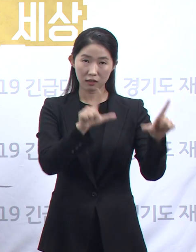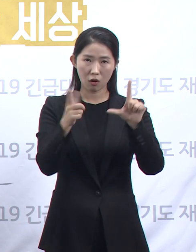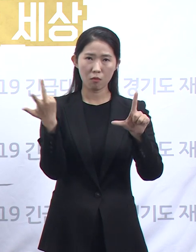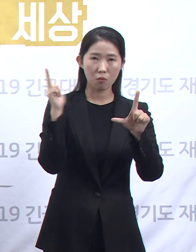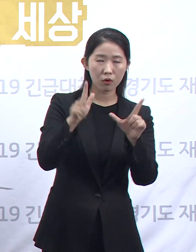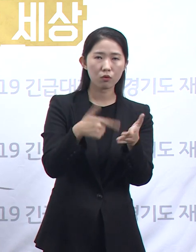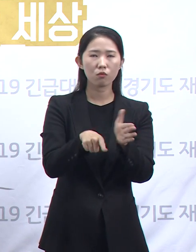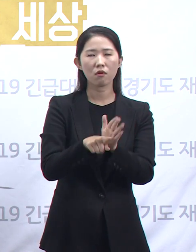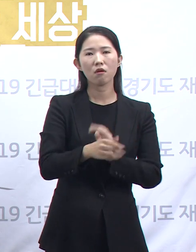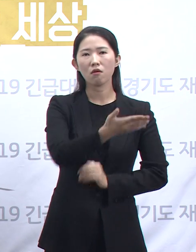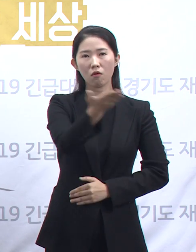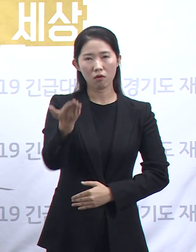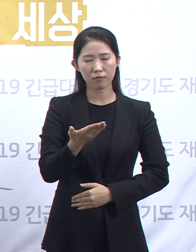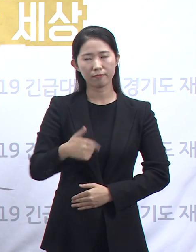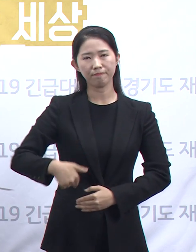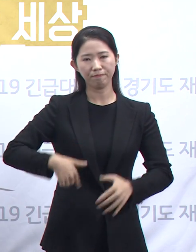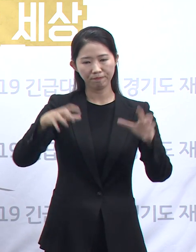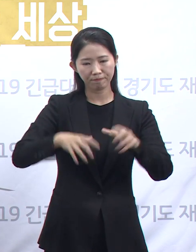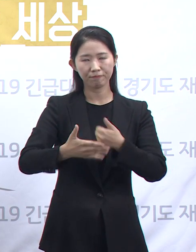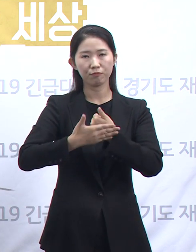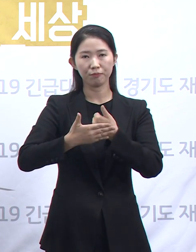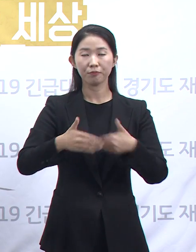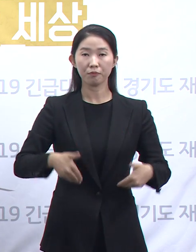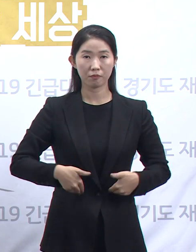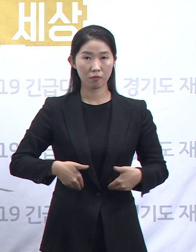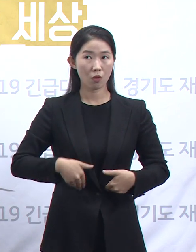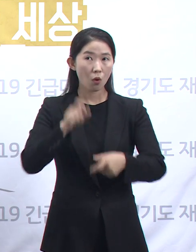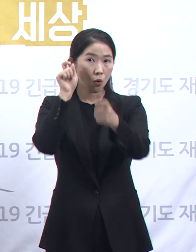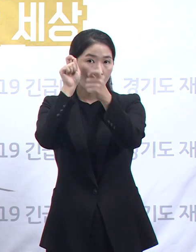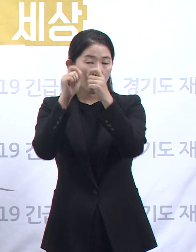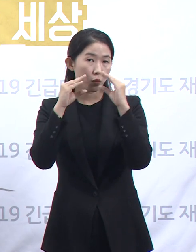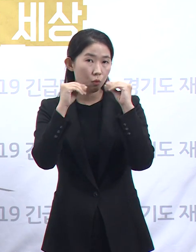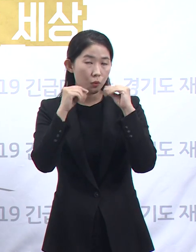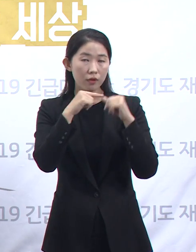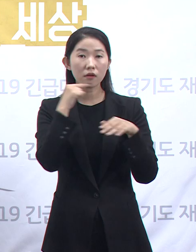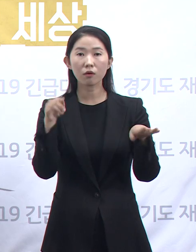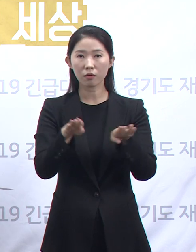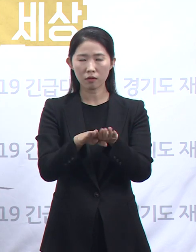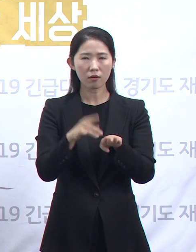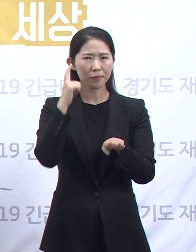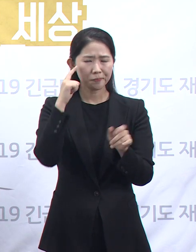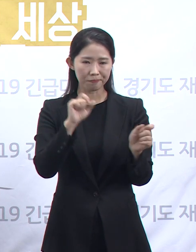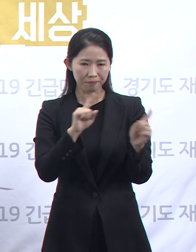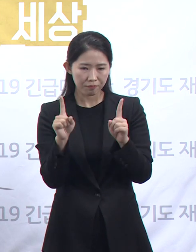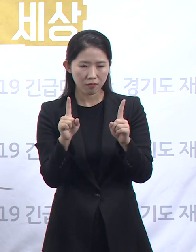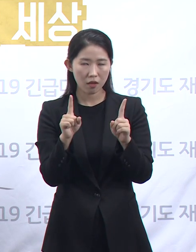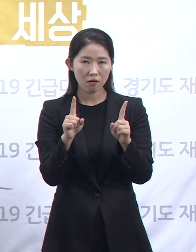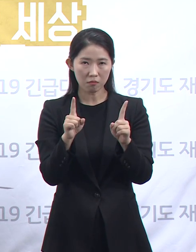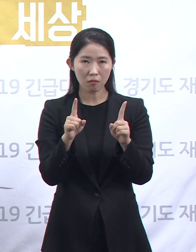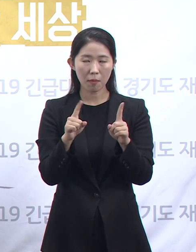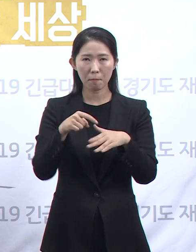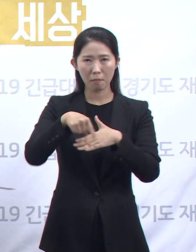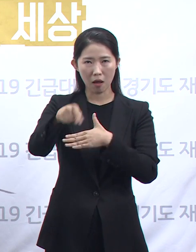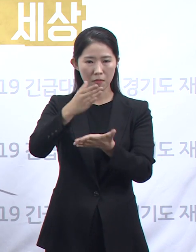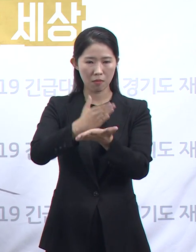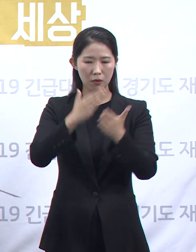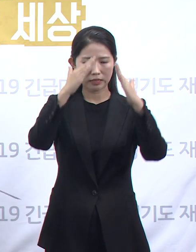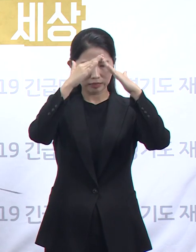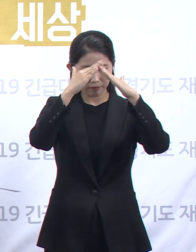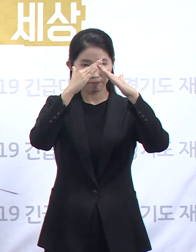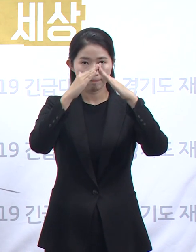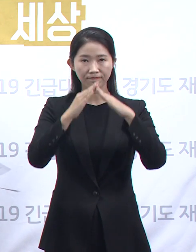필요합니다. 다가오는 주말에도 경각심을 가지시고 꼭 필요한 외출과 모임이 아니라면 가급적 집에 머물러 주시기를